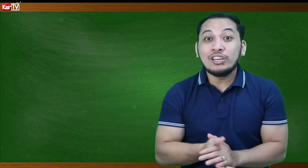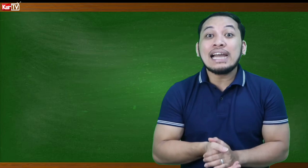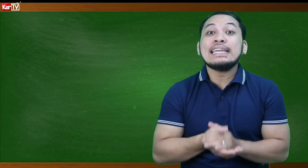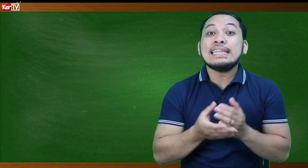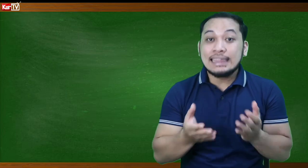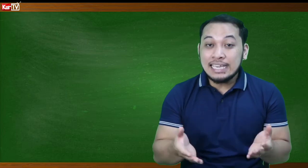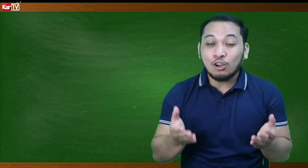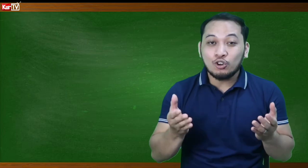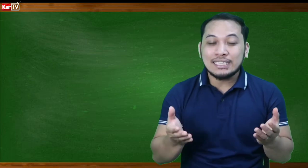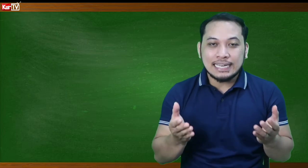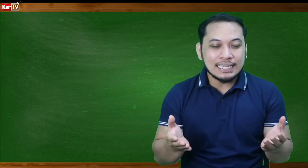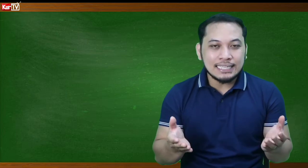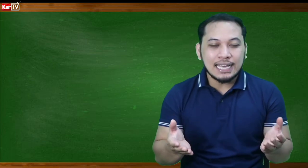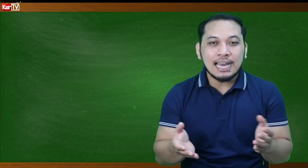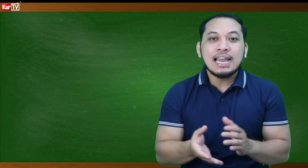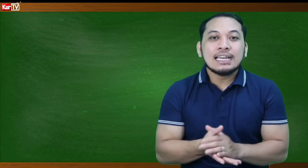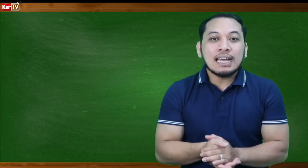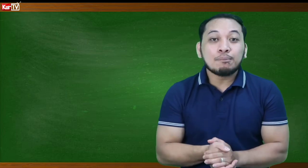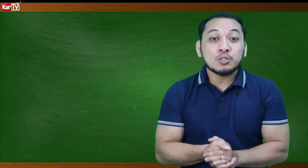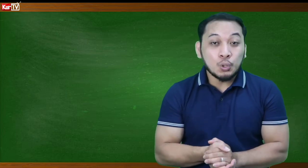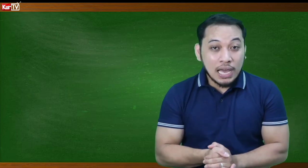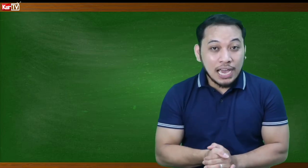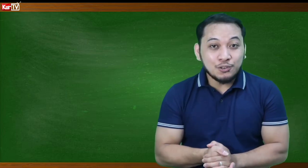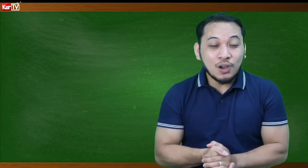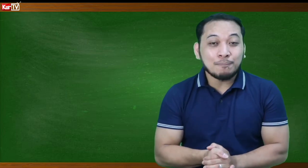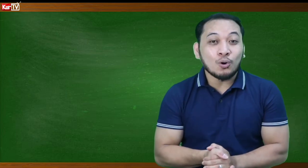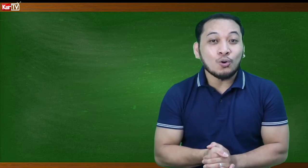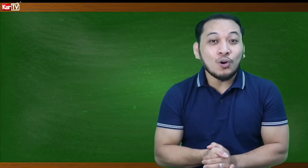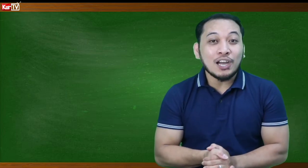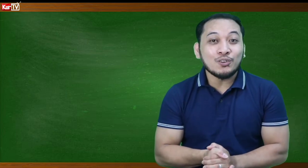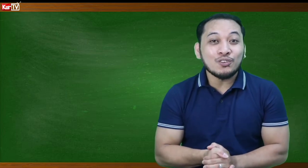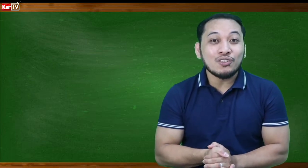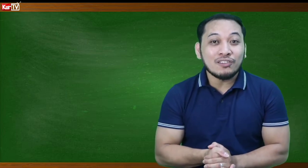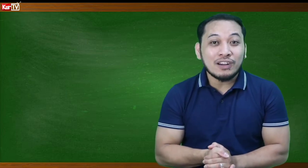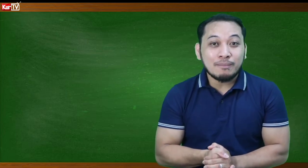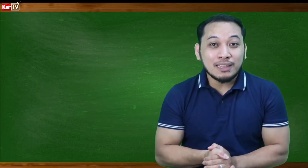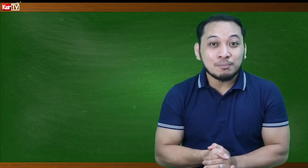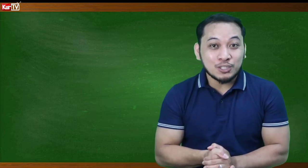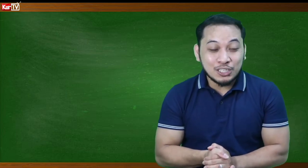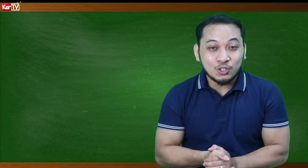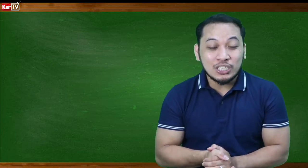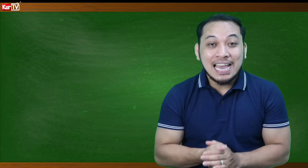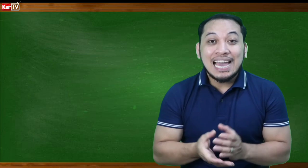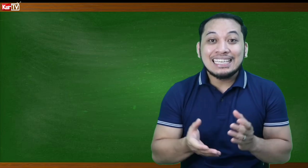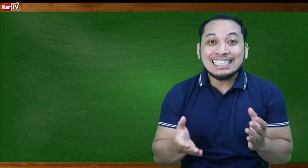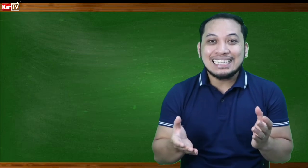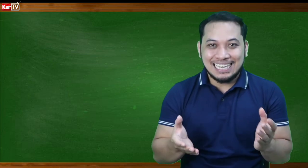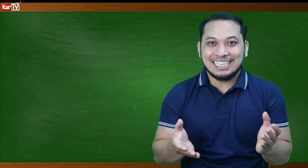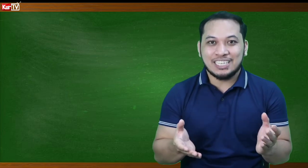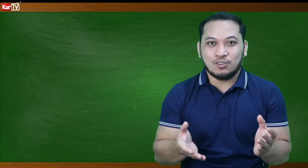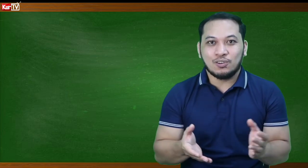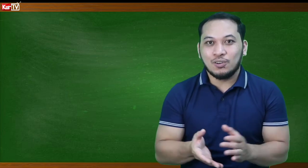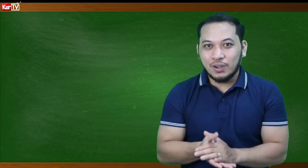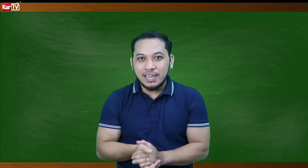nang hindi ako nagsasalita. Tapos, hulaan nyo nga po kung ano yung government position na sinenyes ko. Okay.